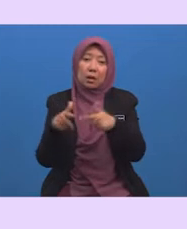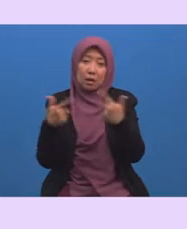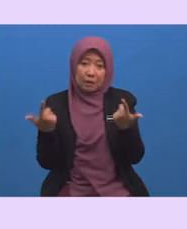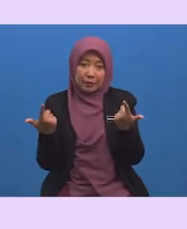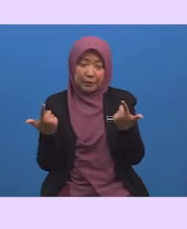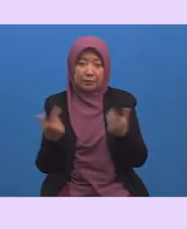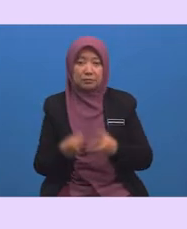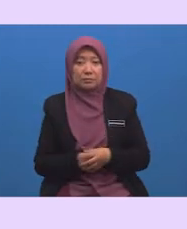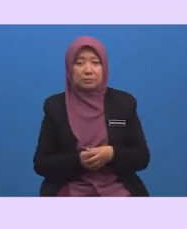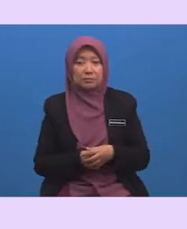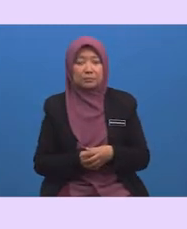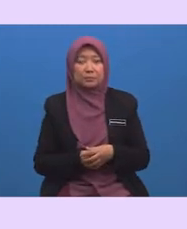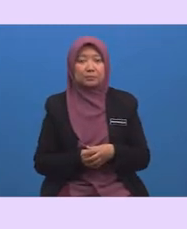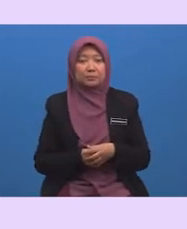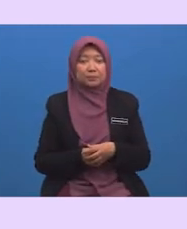lain.